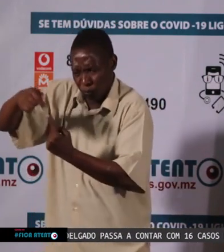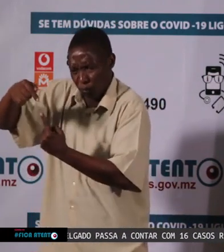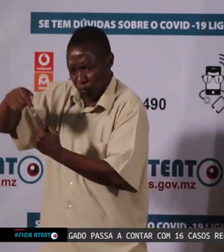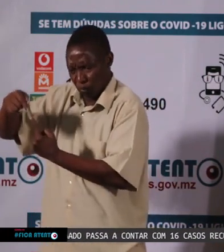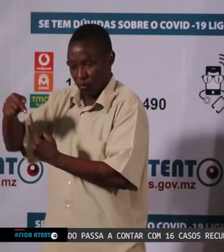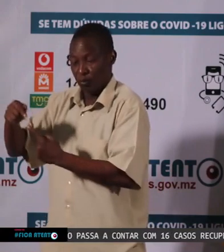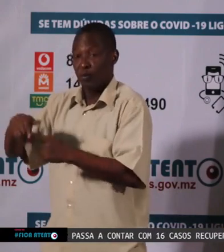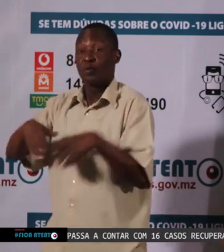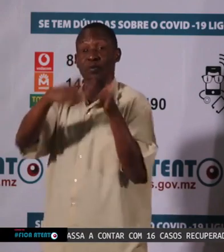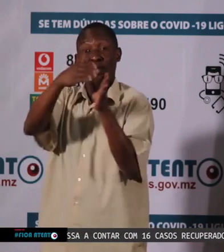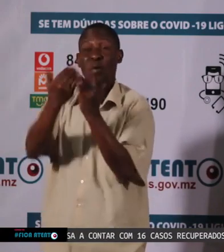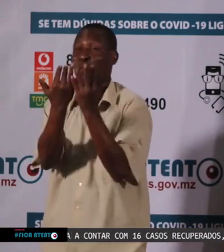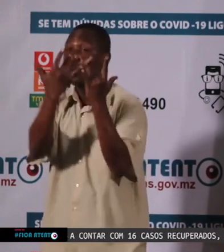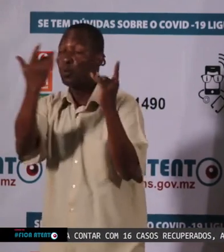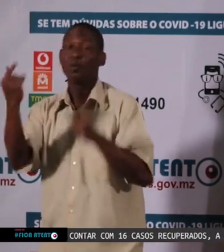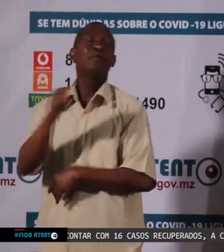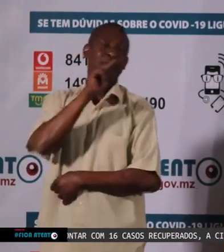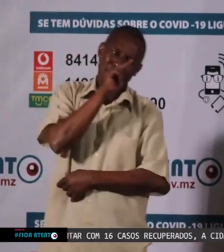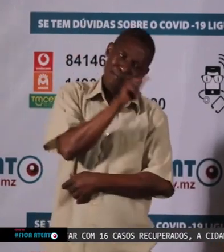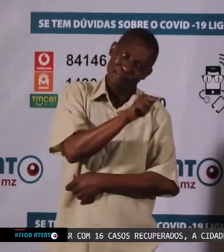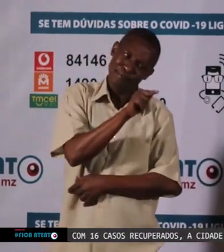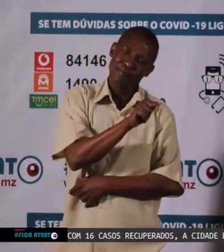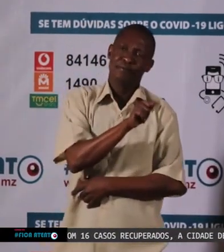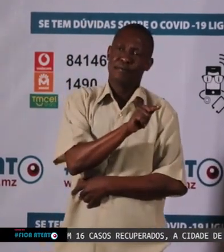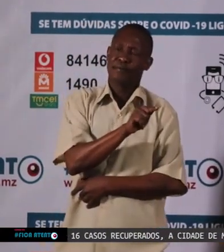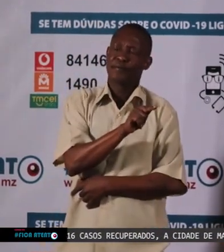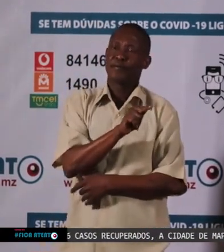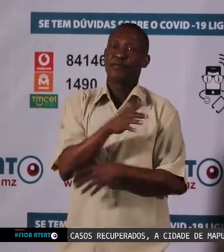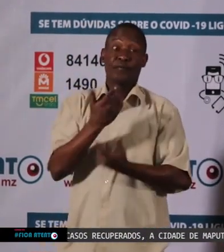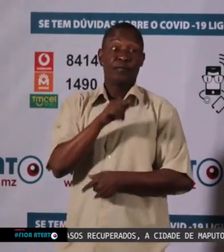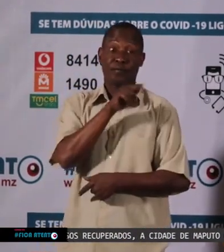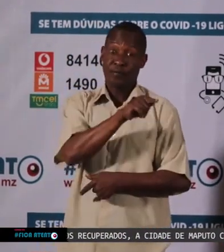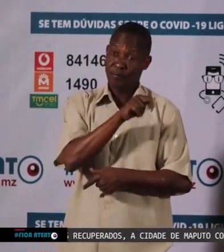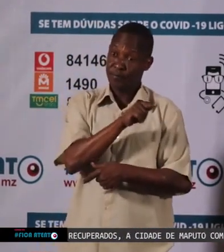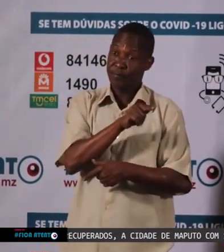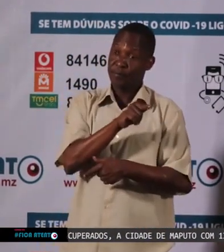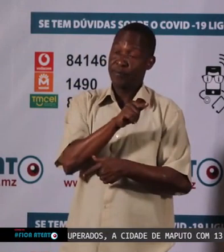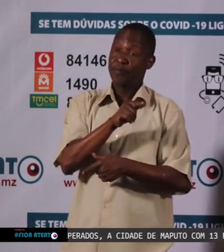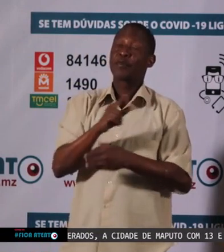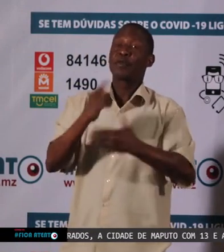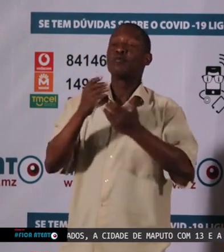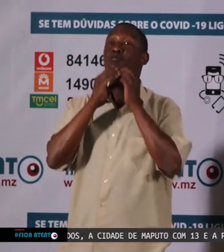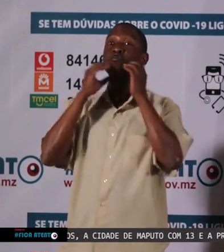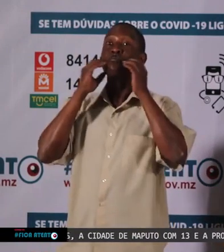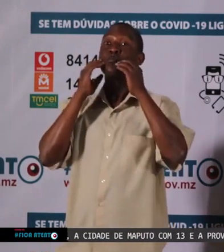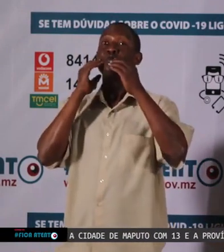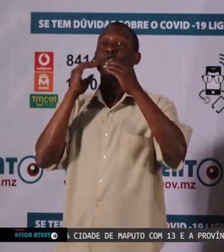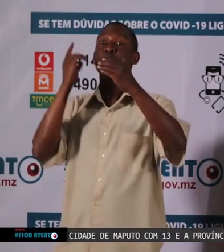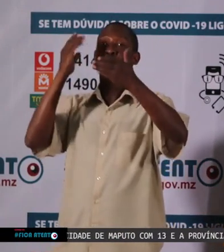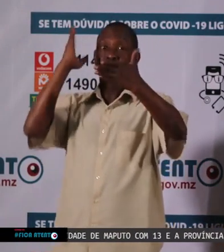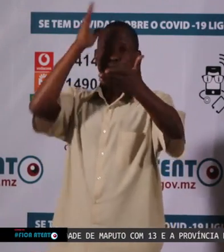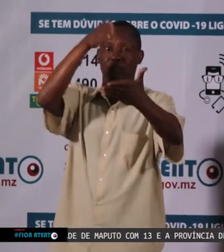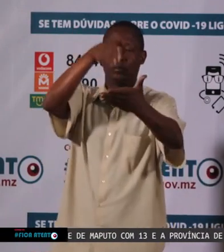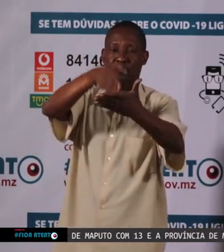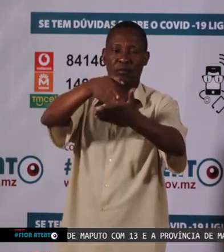grande percentagem é desses nossos colegas. E uma vez que eles chegaram, eventualmente, tarde, tivemos